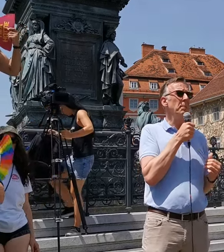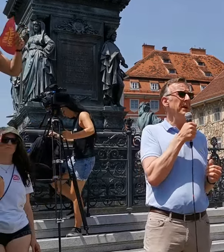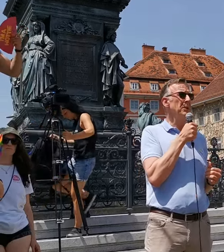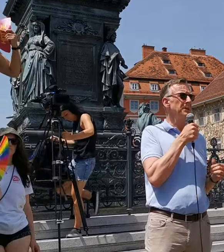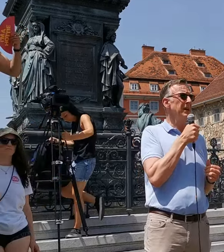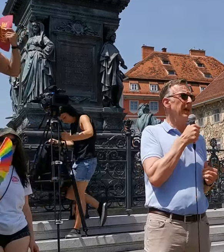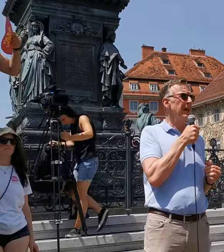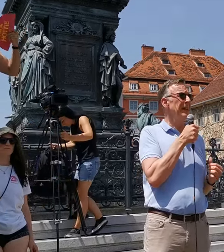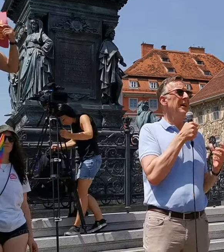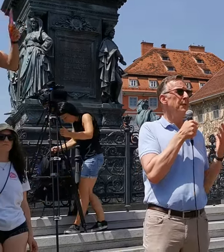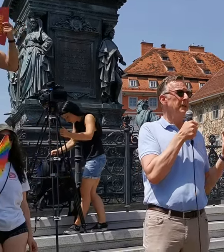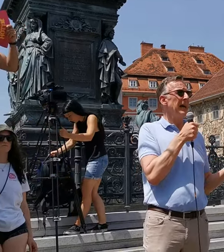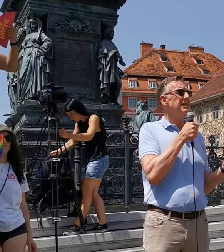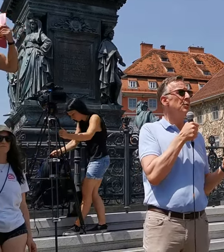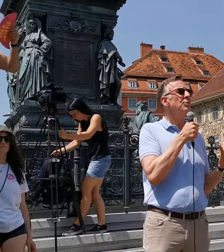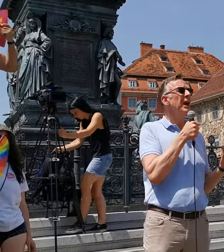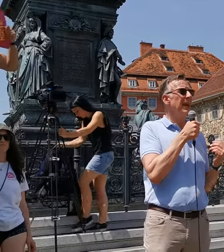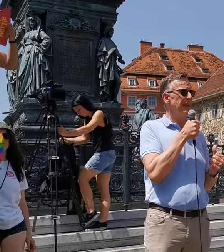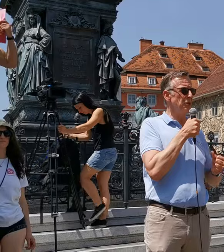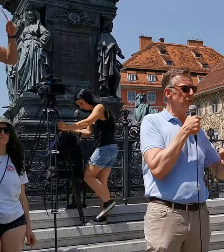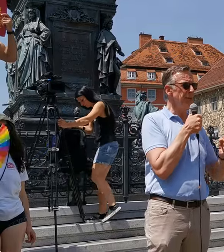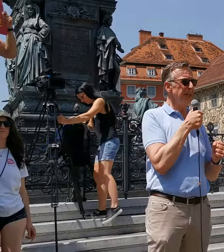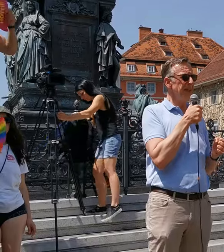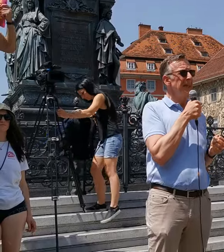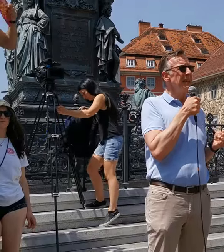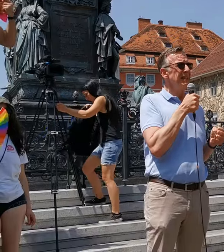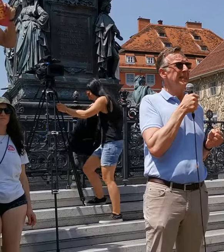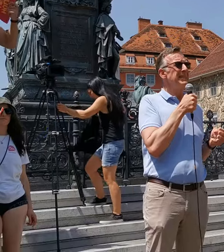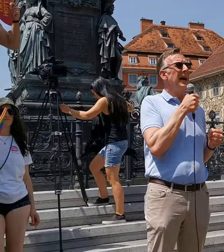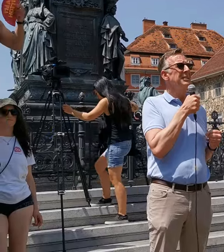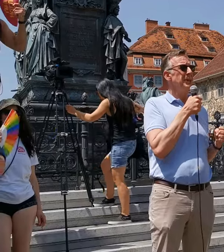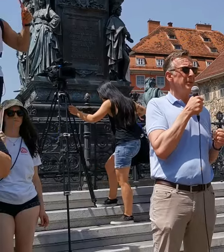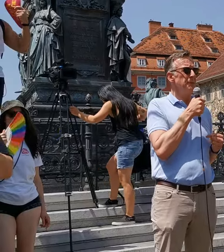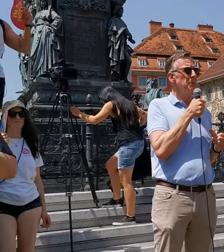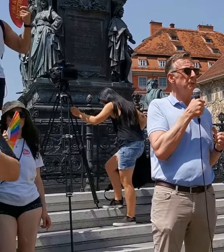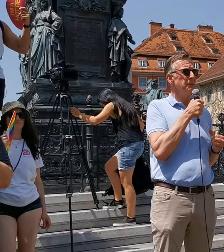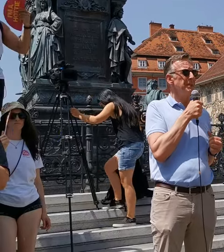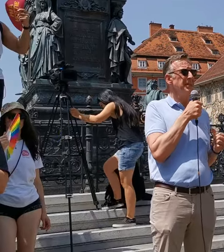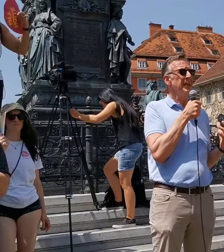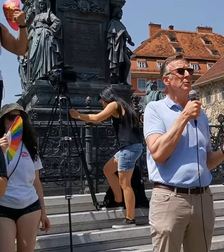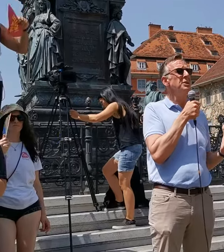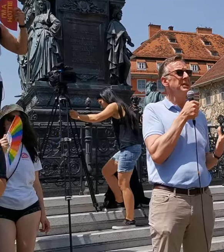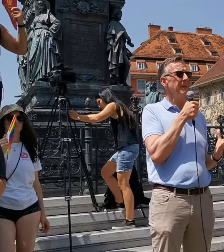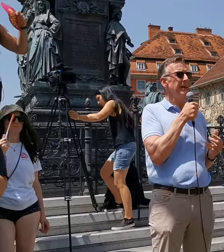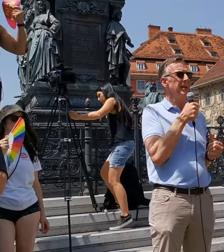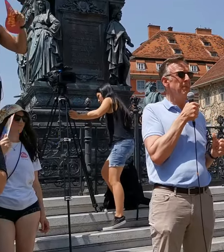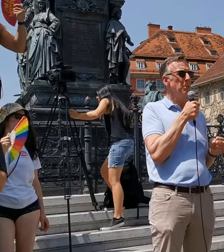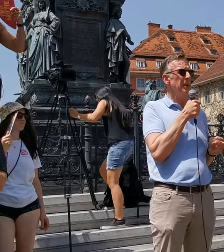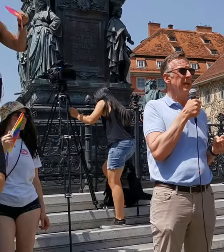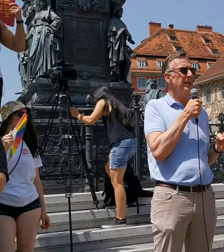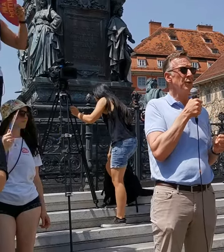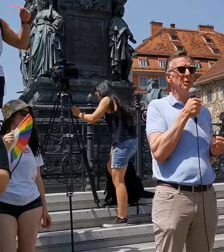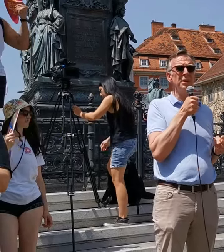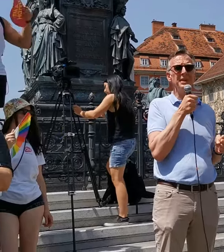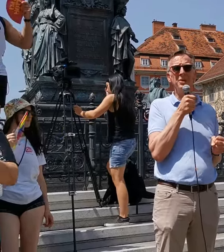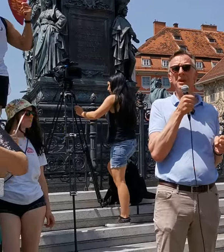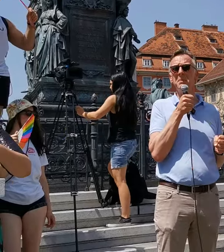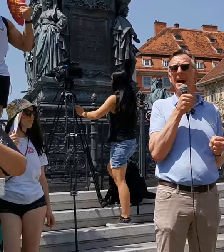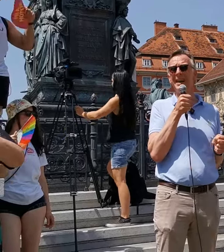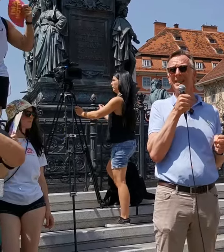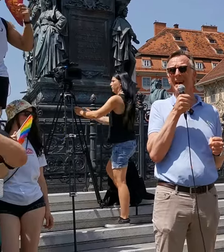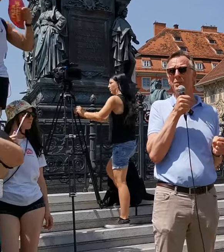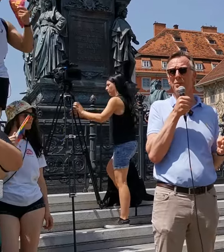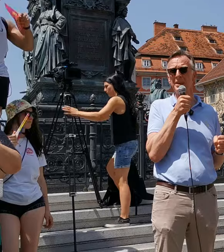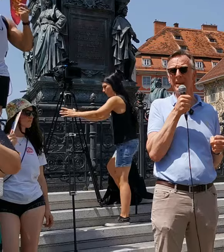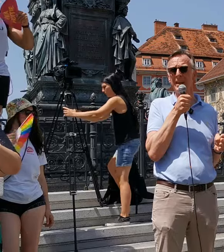für die Republik Österreich für das Unrecht entschuldigt, das nach 1945 in unserer Zweiten Republik der Community noch